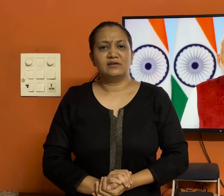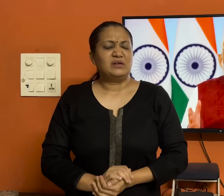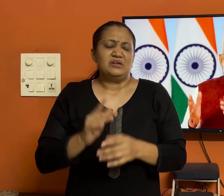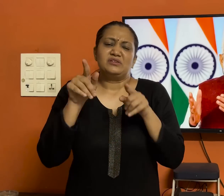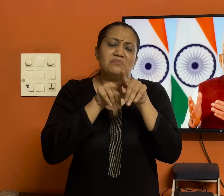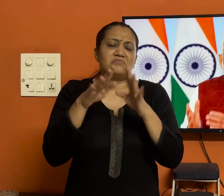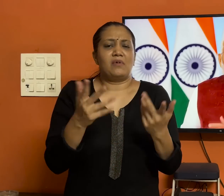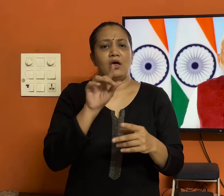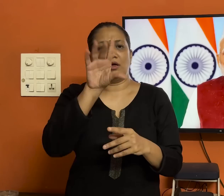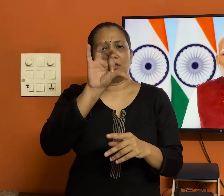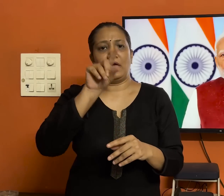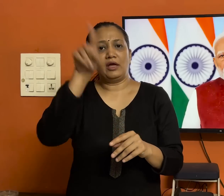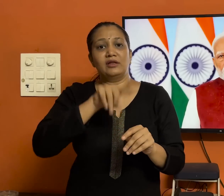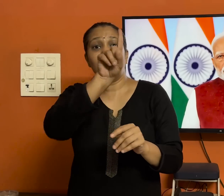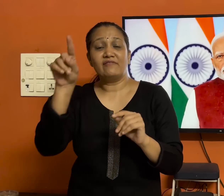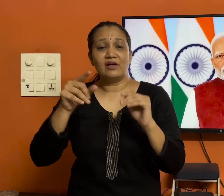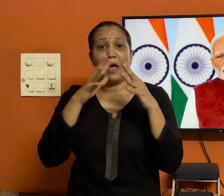चाहे 9/11 हो,